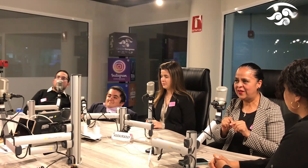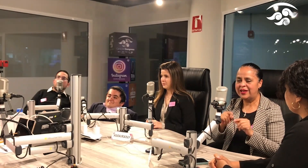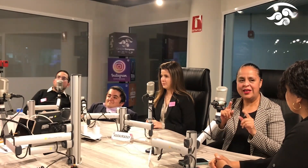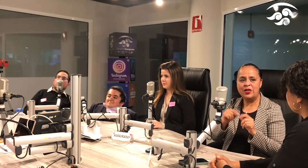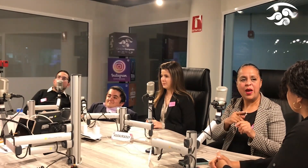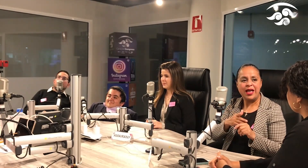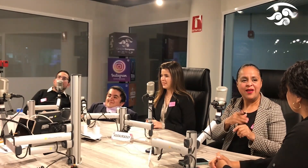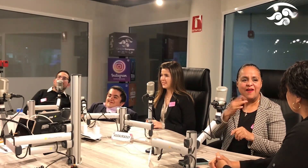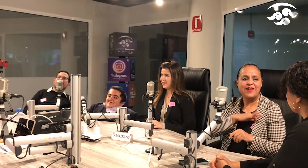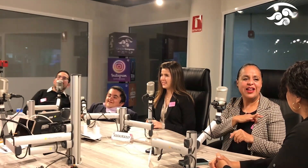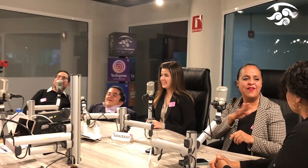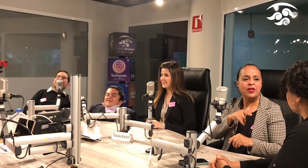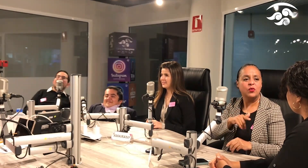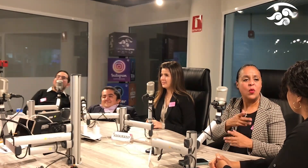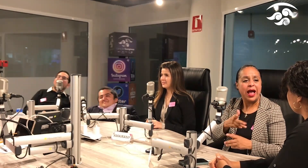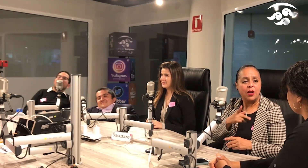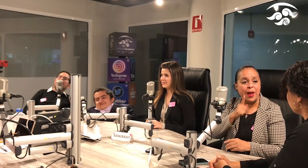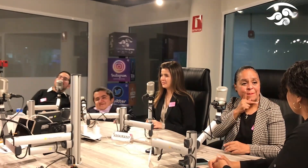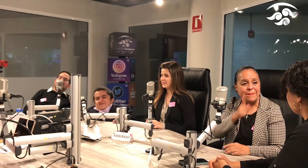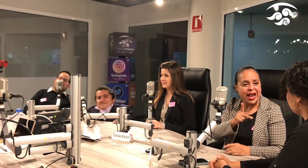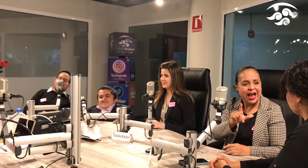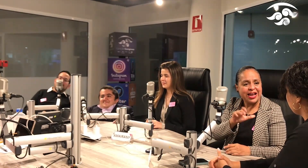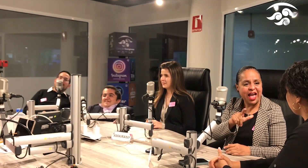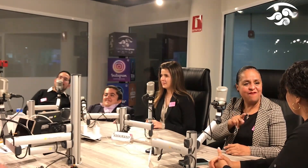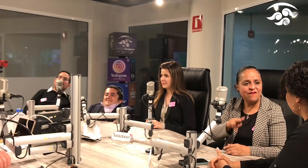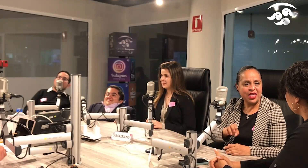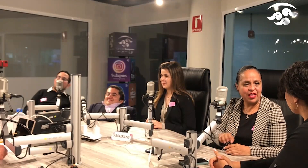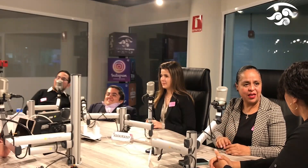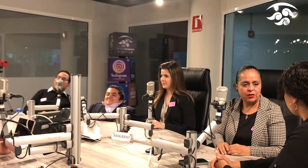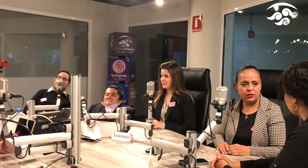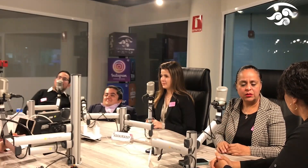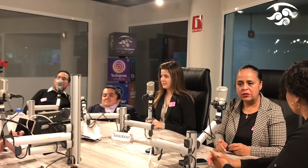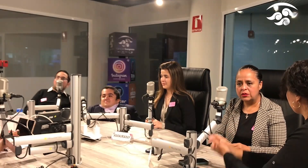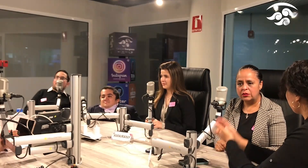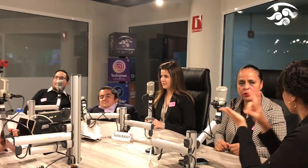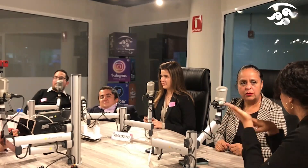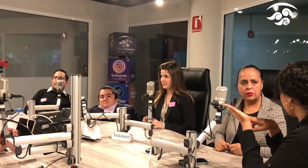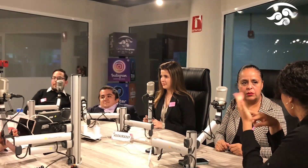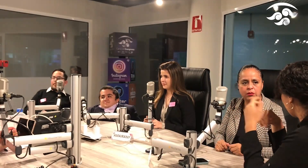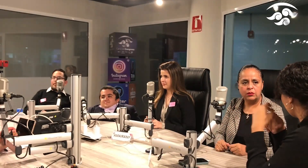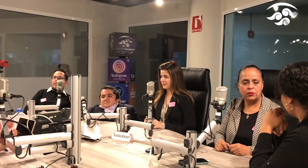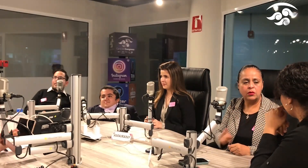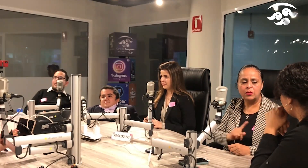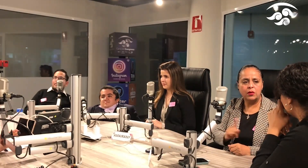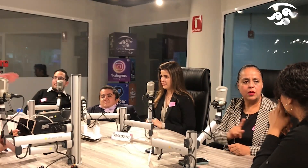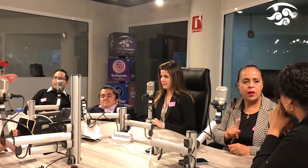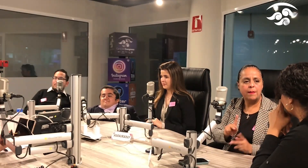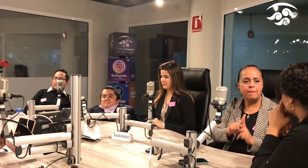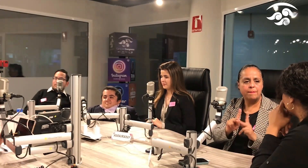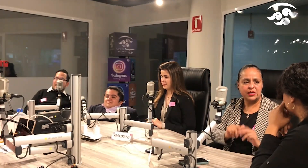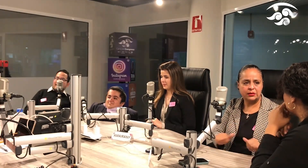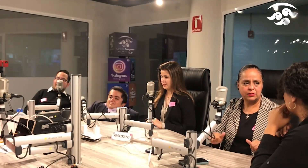Pro. Nos vamos. La última y nos vamos.